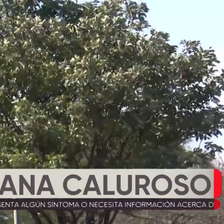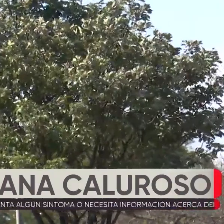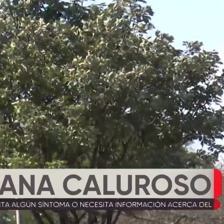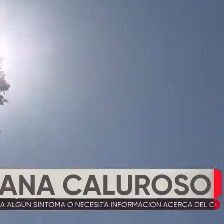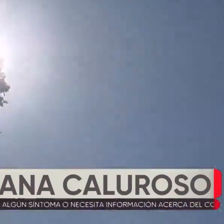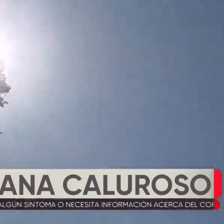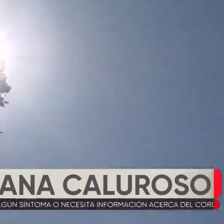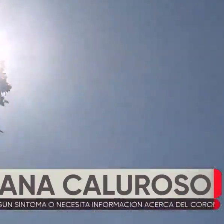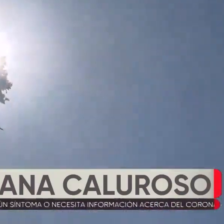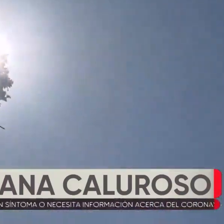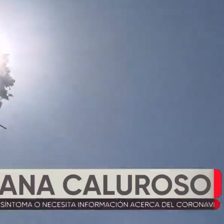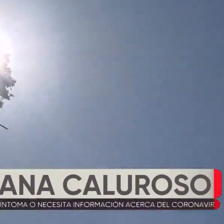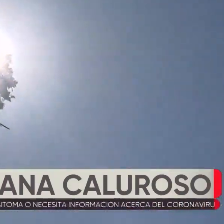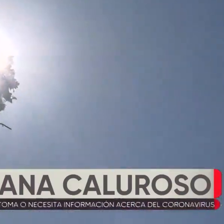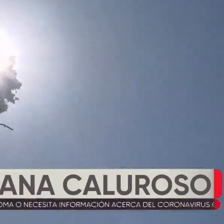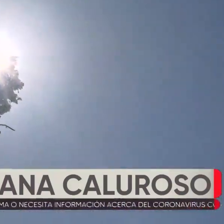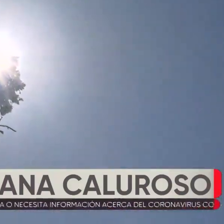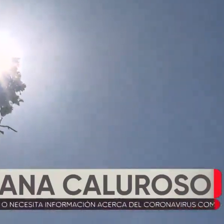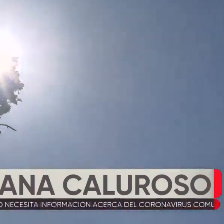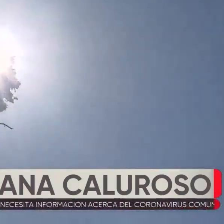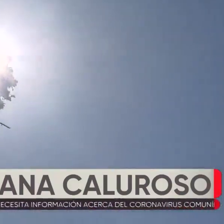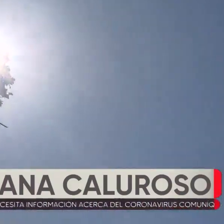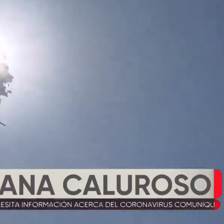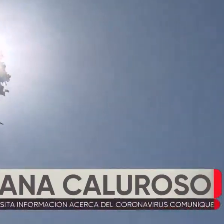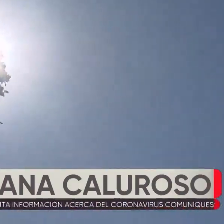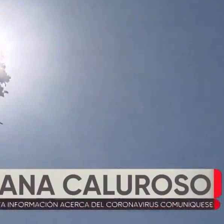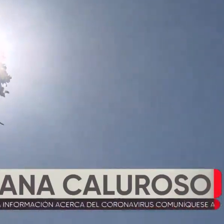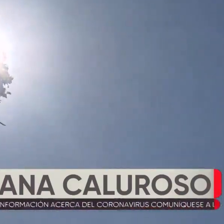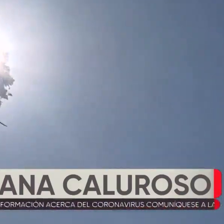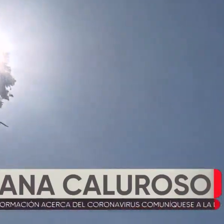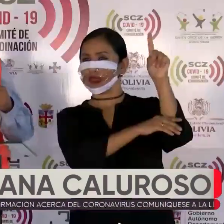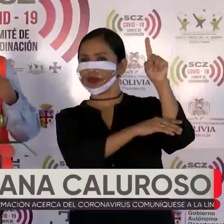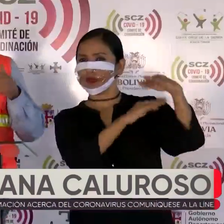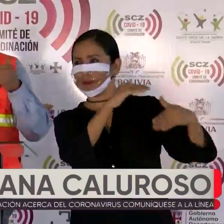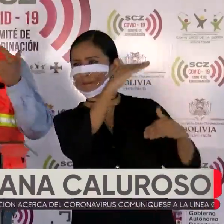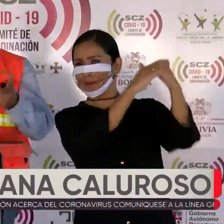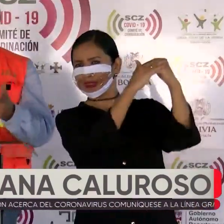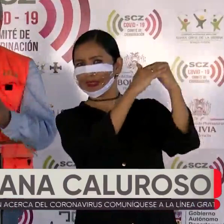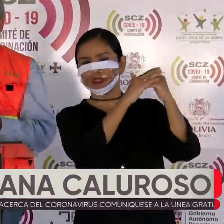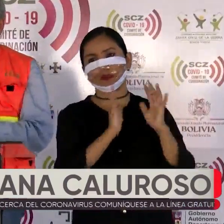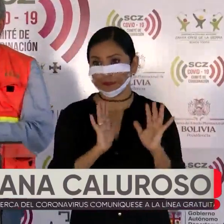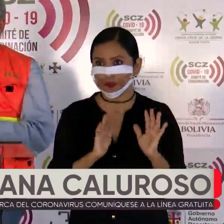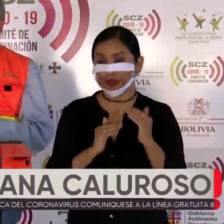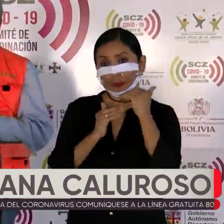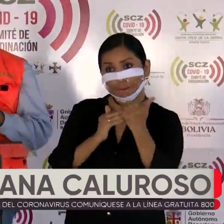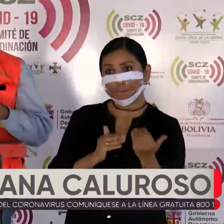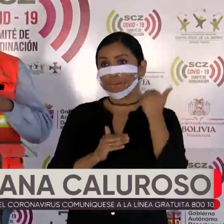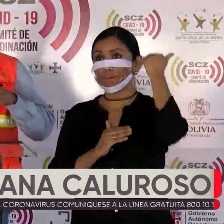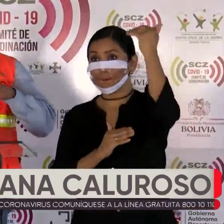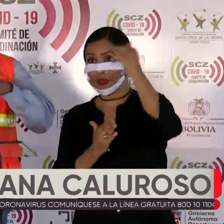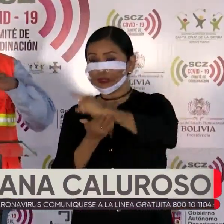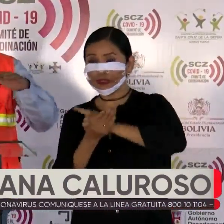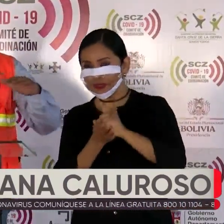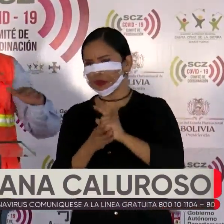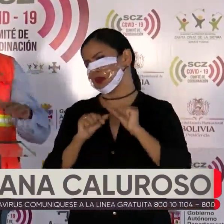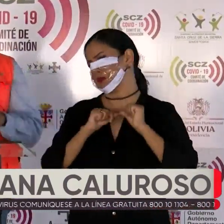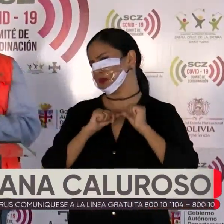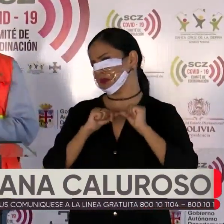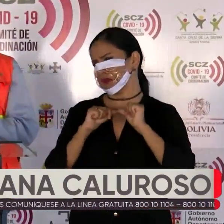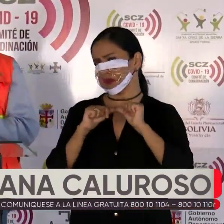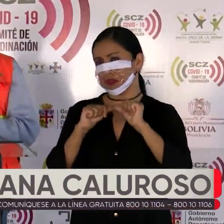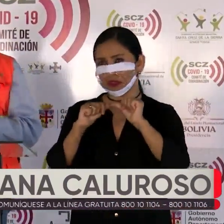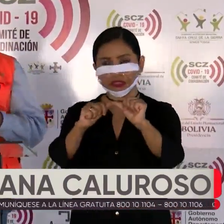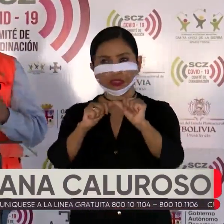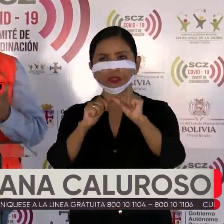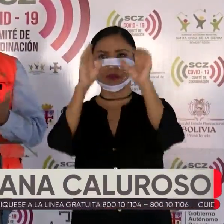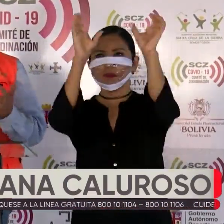estar a una velocidad de 85 kilómetros por hora. Para el inicio de la próxima semana se mantiene el